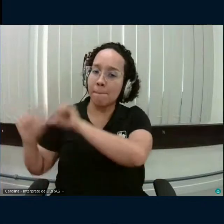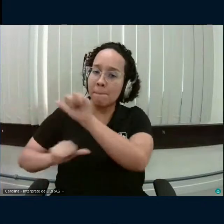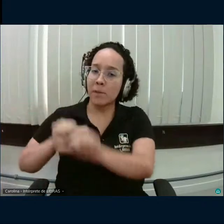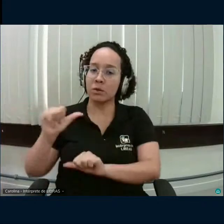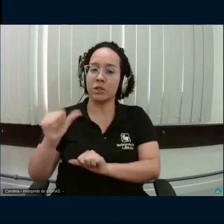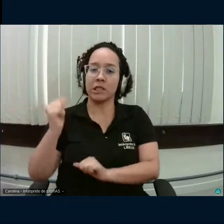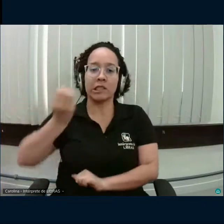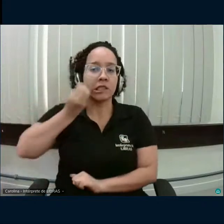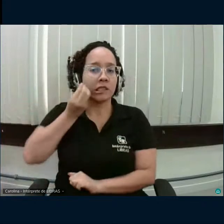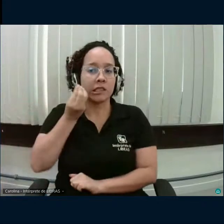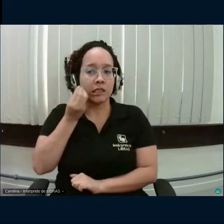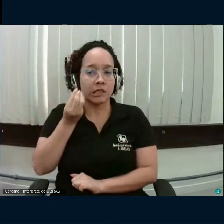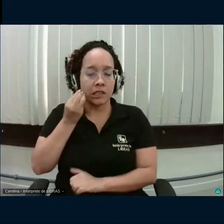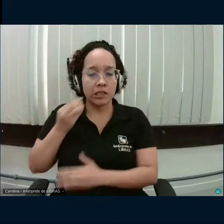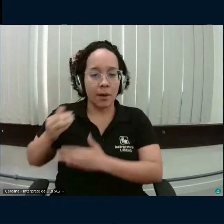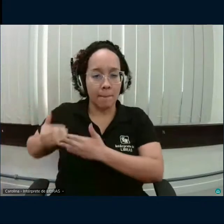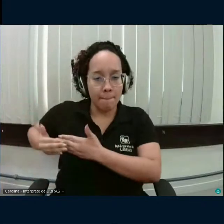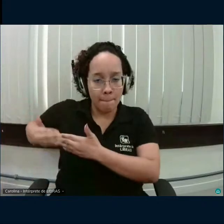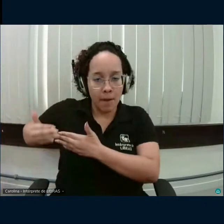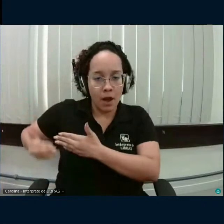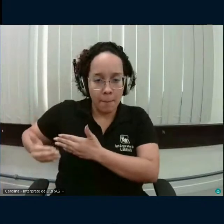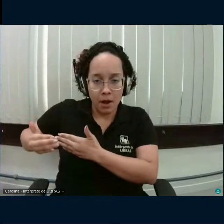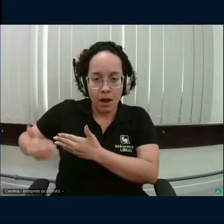ela veio acompanhando, né, desde